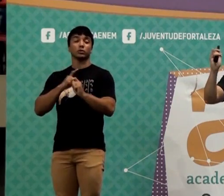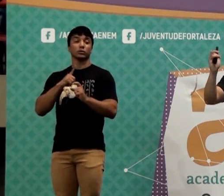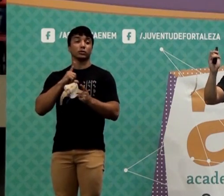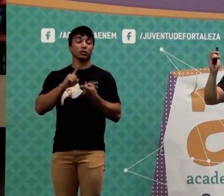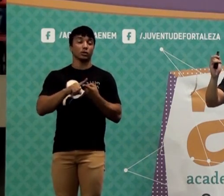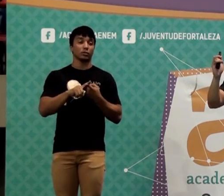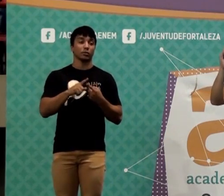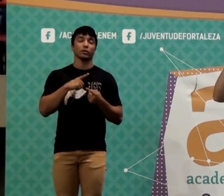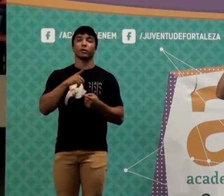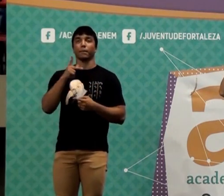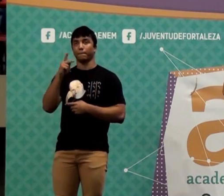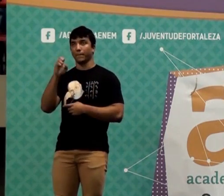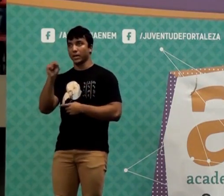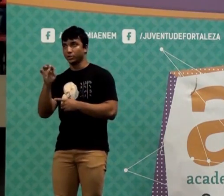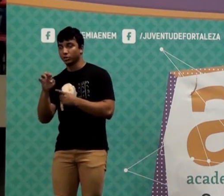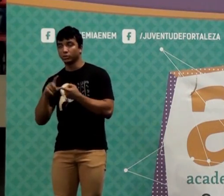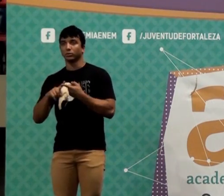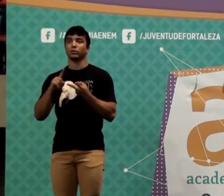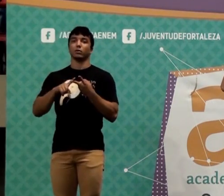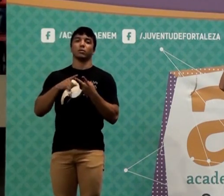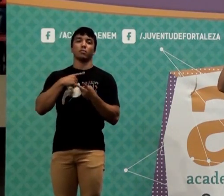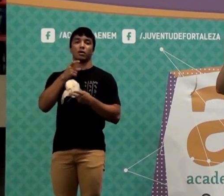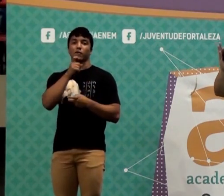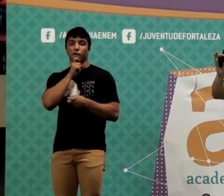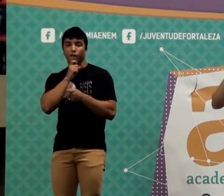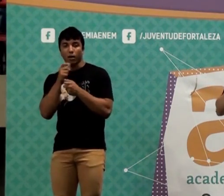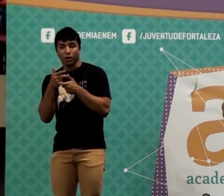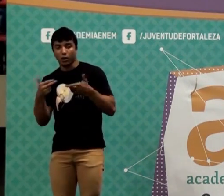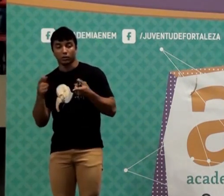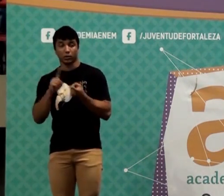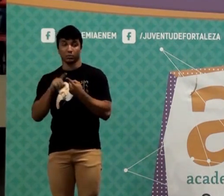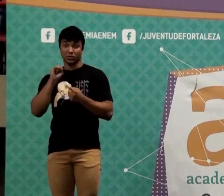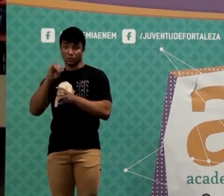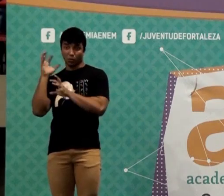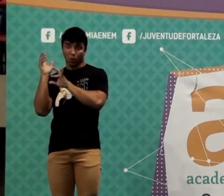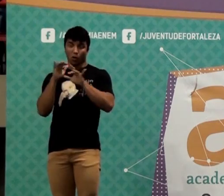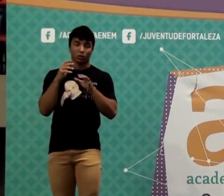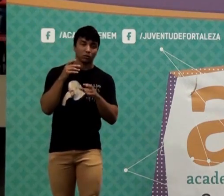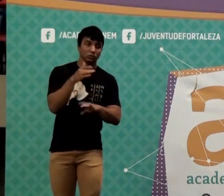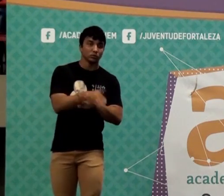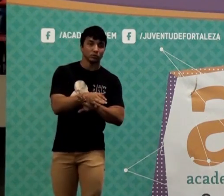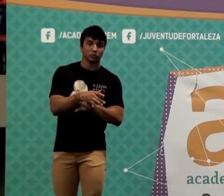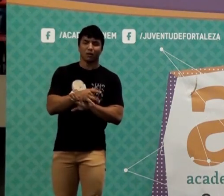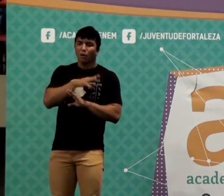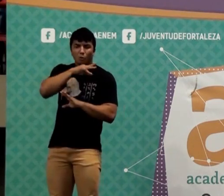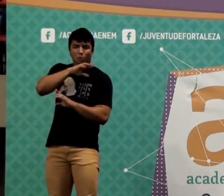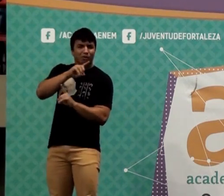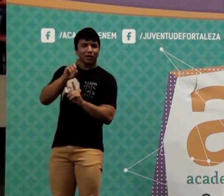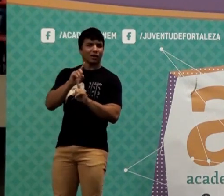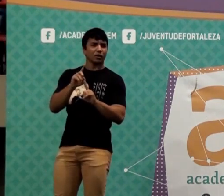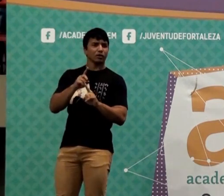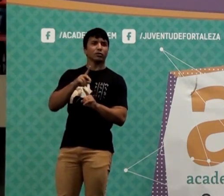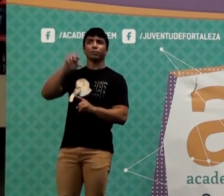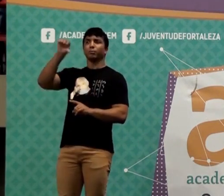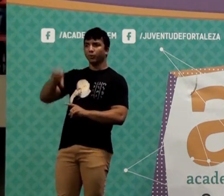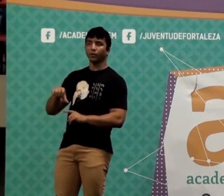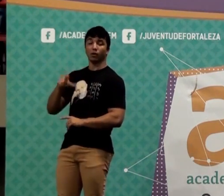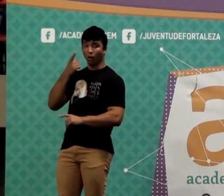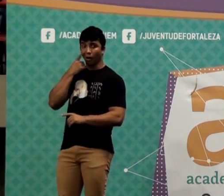que tu produzir, tu entrega para a igreja. Aí tu entrega 10%, mais 1/3, mais 3 dias de